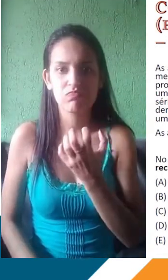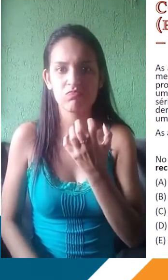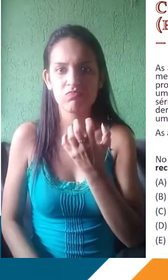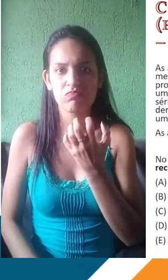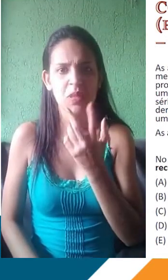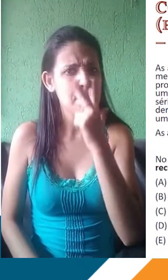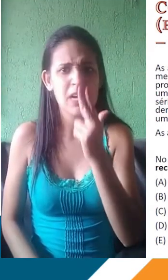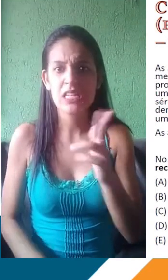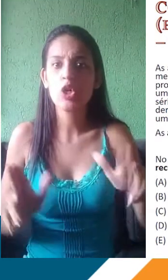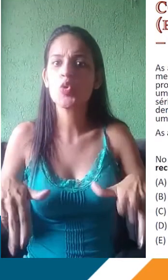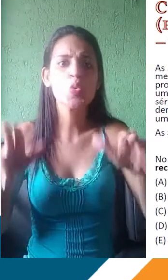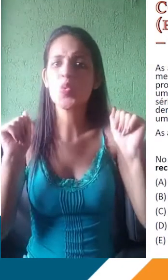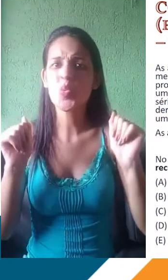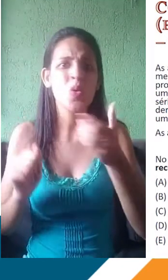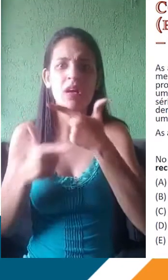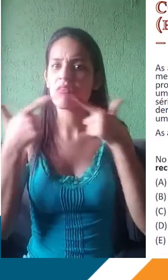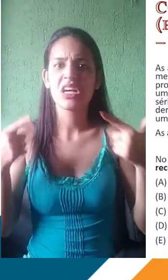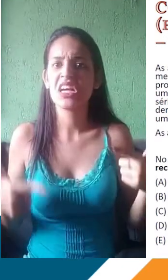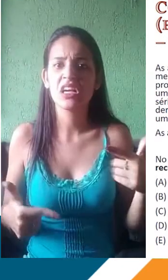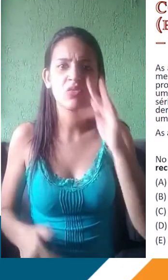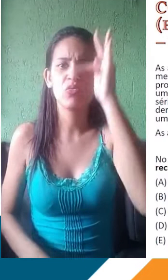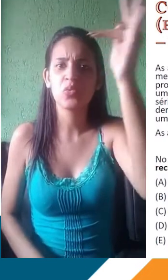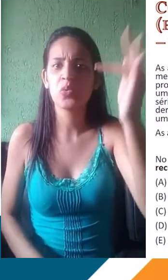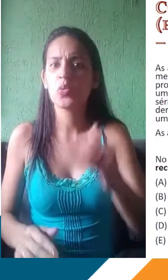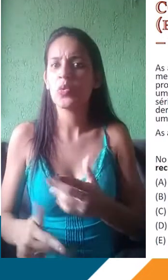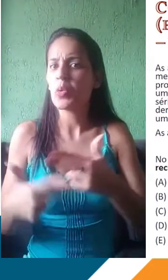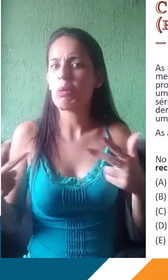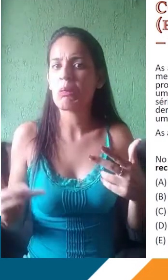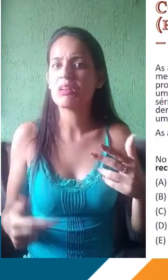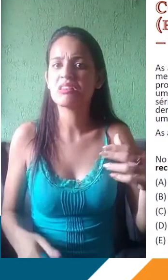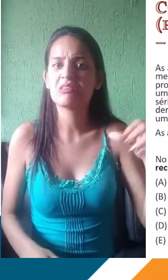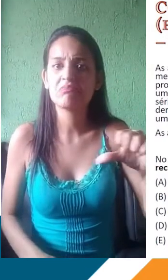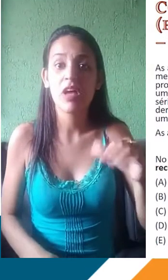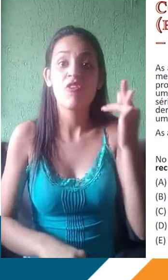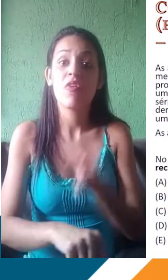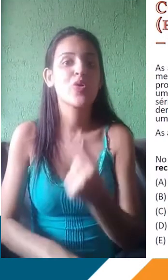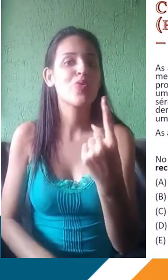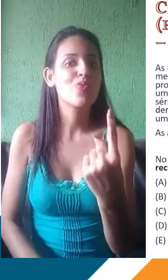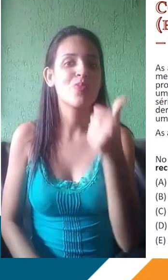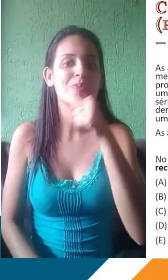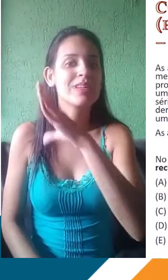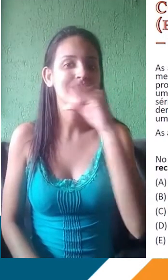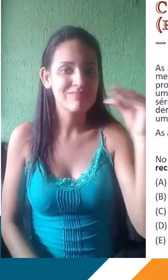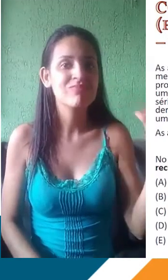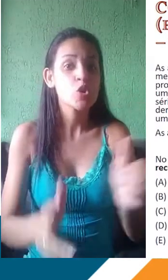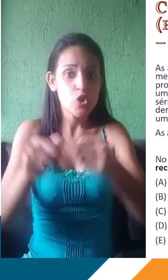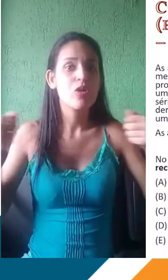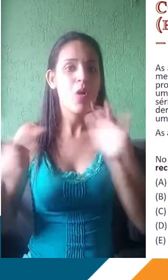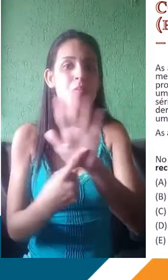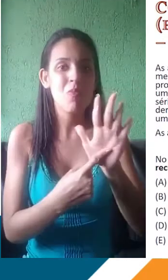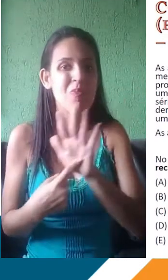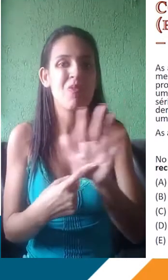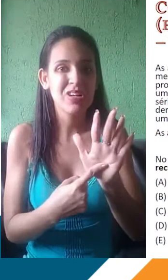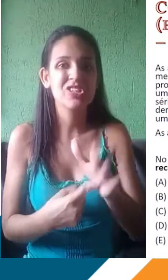se nunca mais voltassem a rir, falar coisas sem importância. Faltava uma delas. O jornal dera a notícia do crime. O